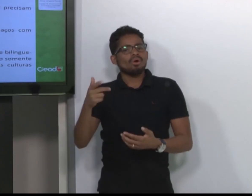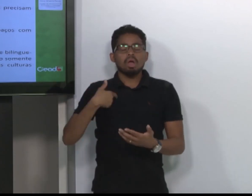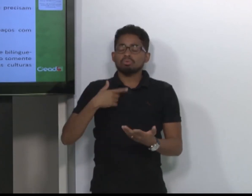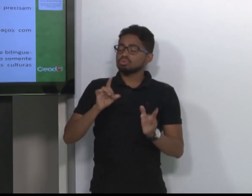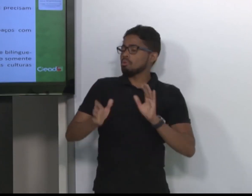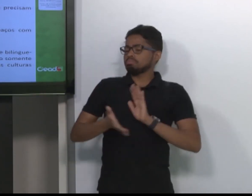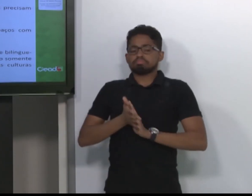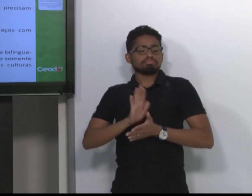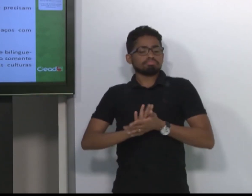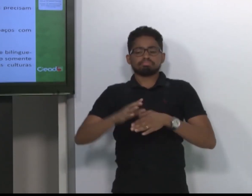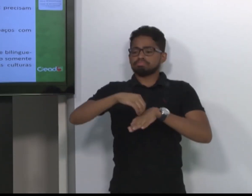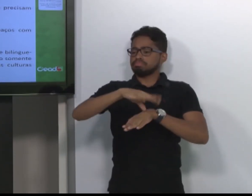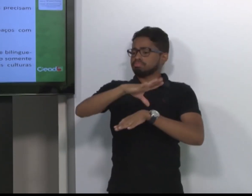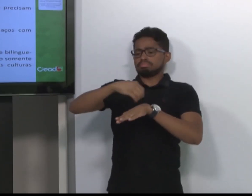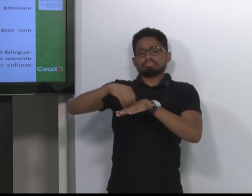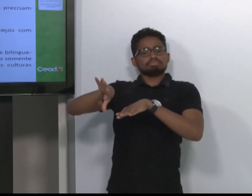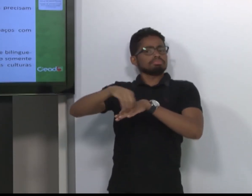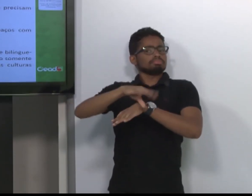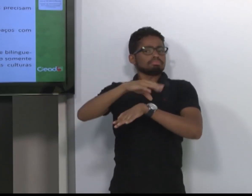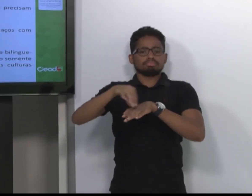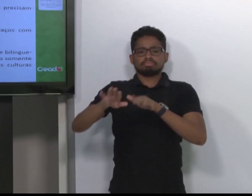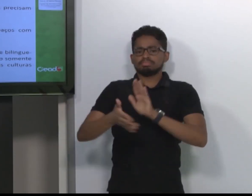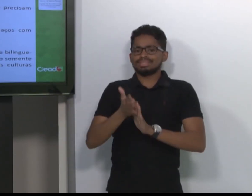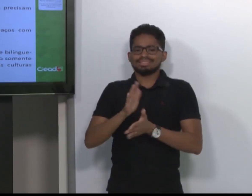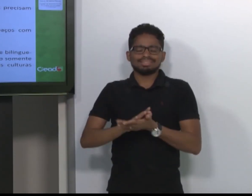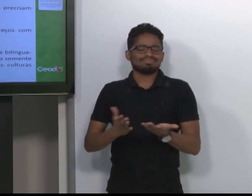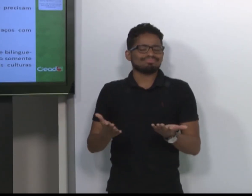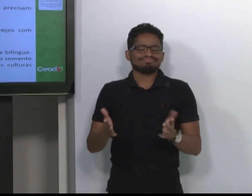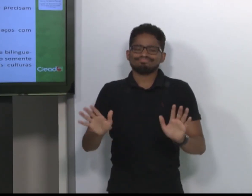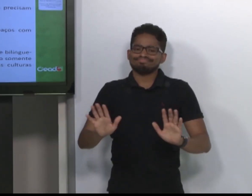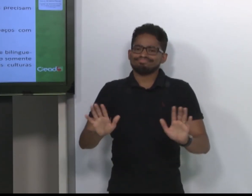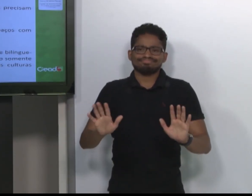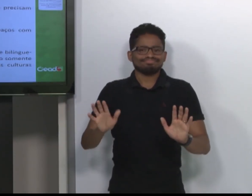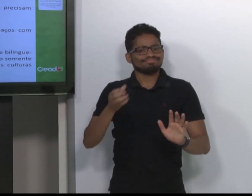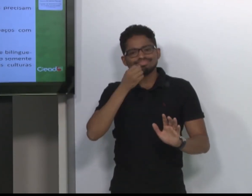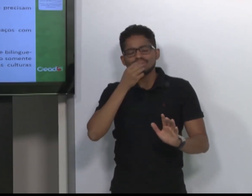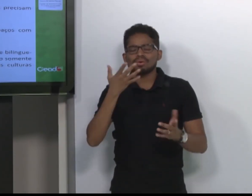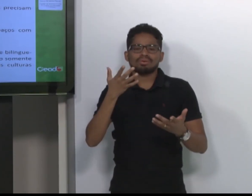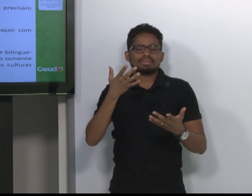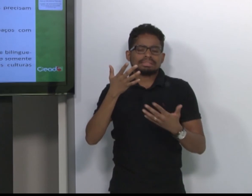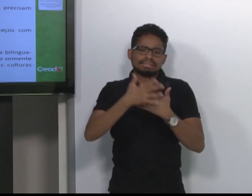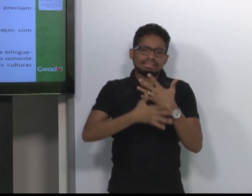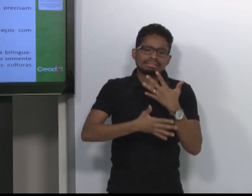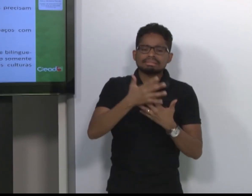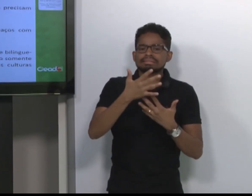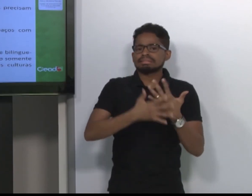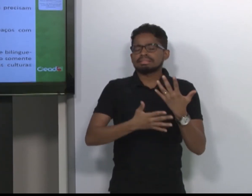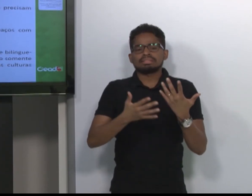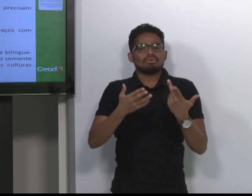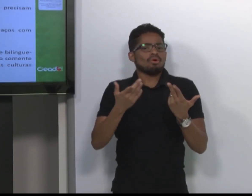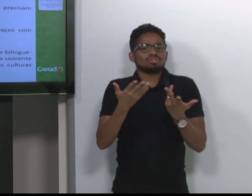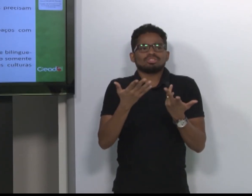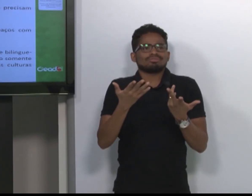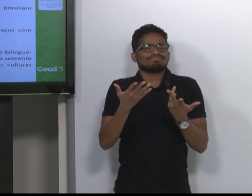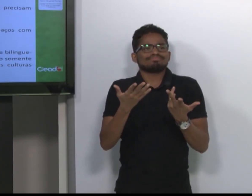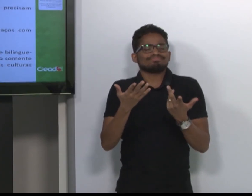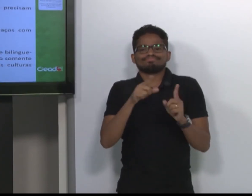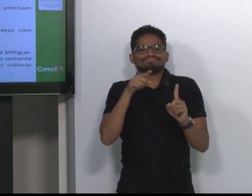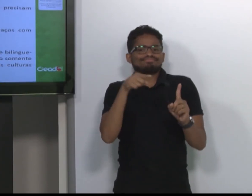Vocês perceberam que tinha um modelo de cuidador, ajudador, que